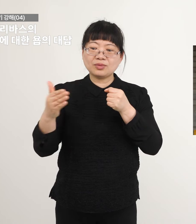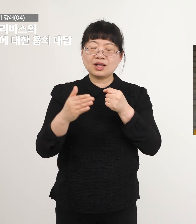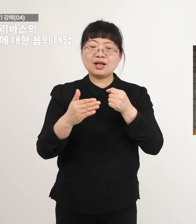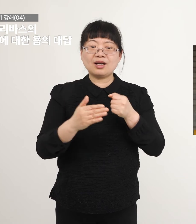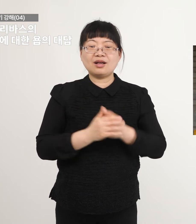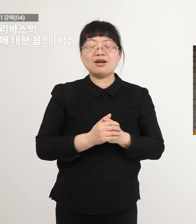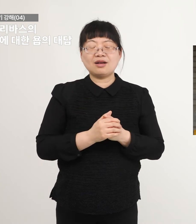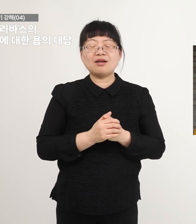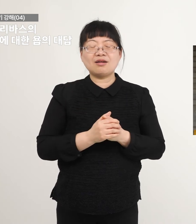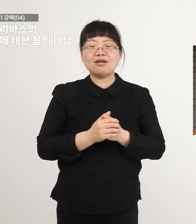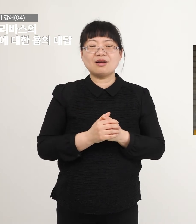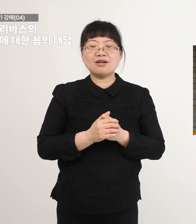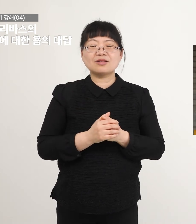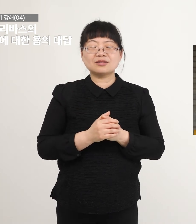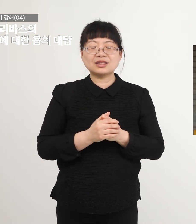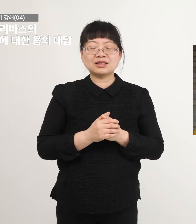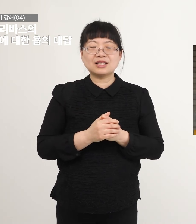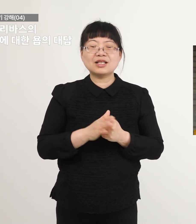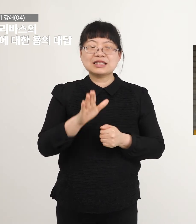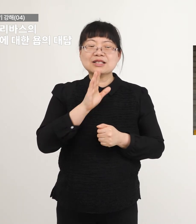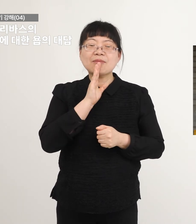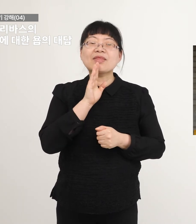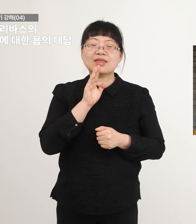나한테 정답을 퍼붓는데